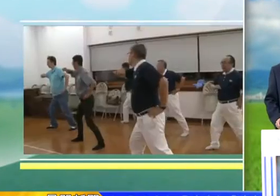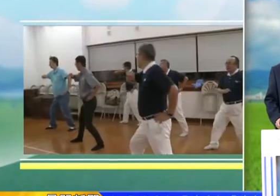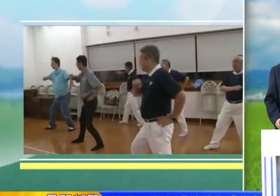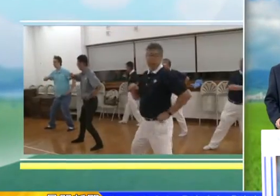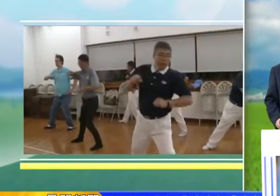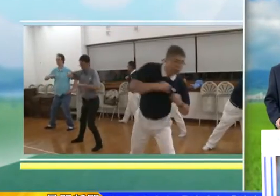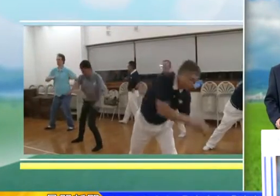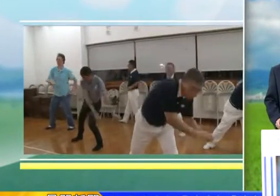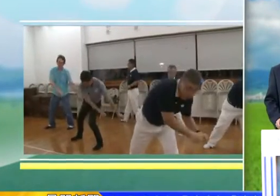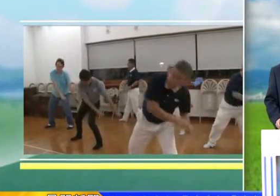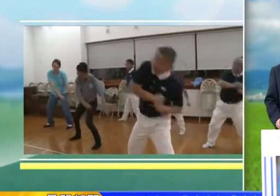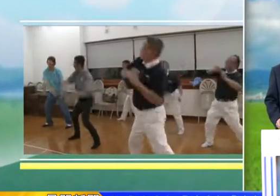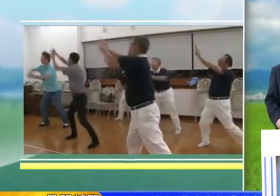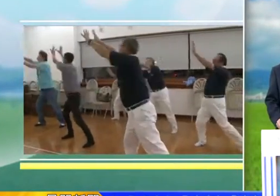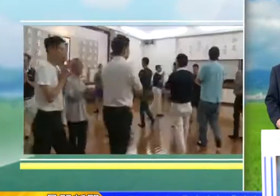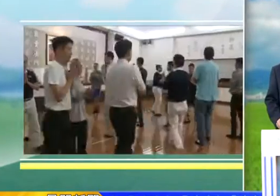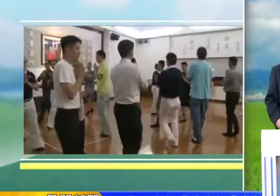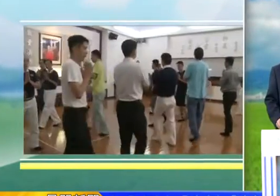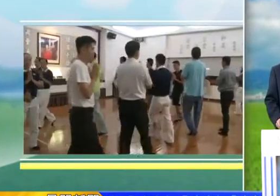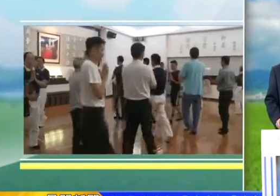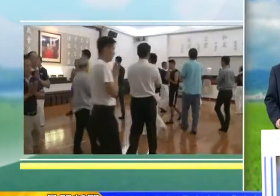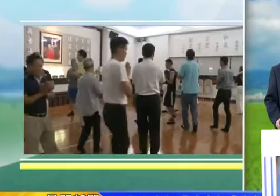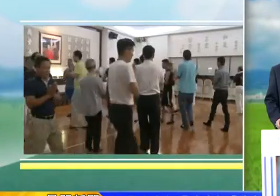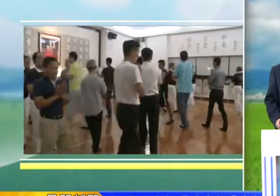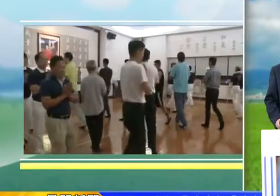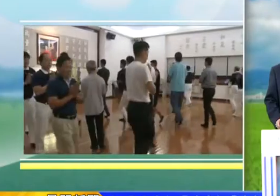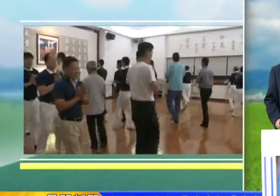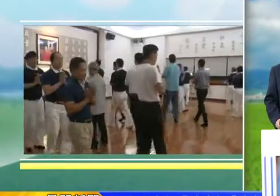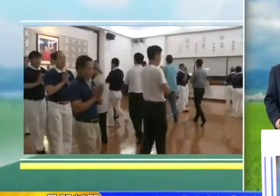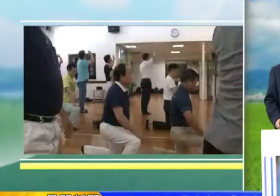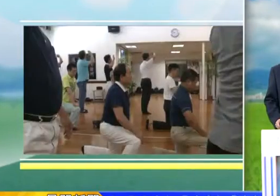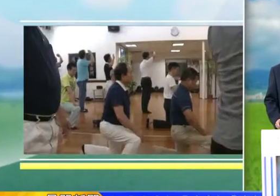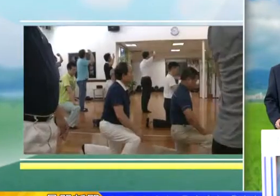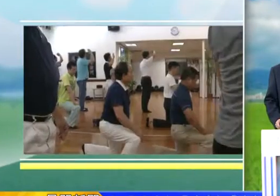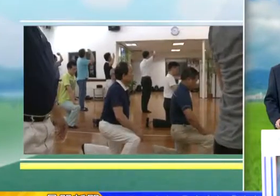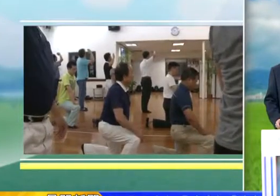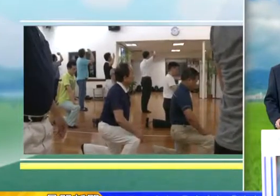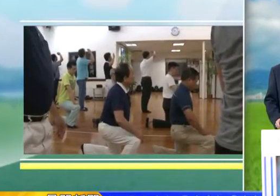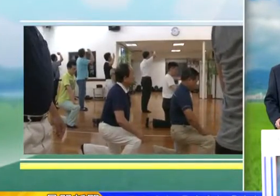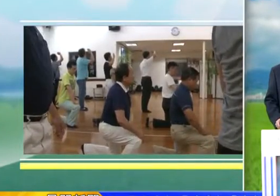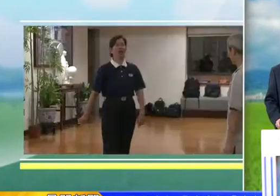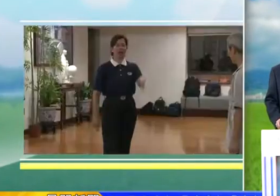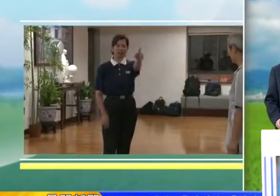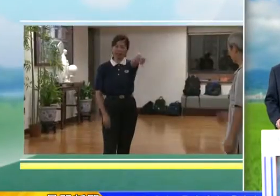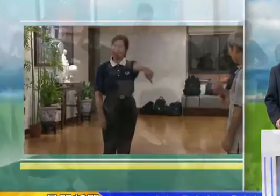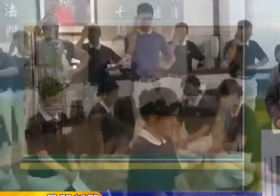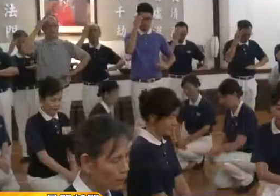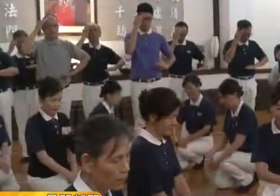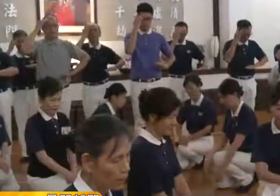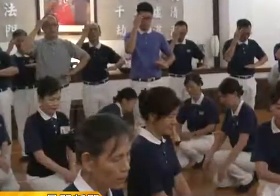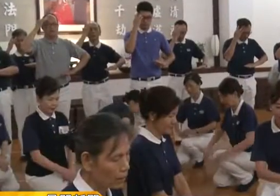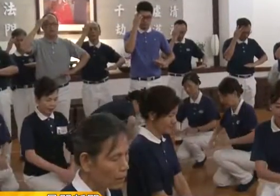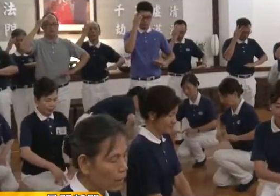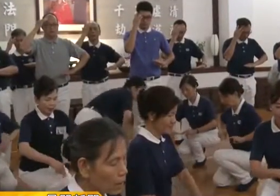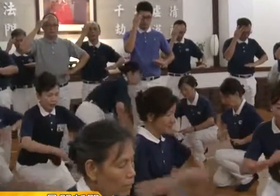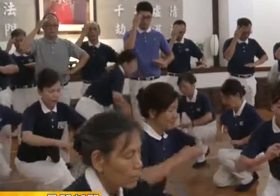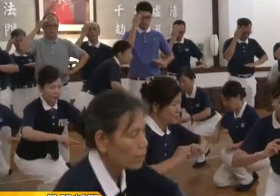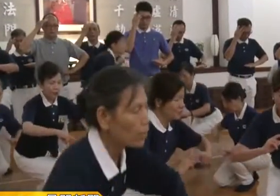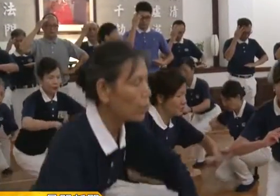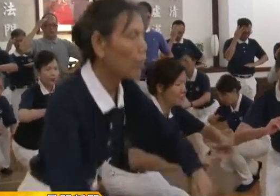专程回台湾学习也有母子党一起投入表达对妈妈的感谢父母恩仲